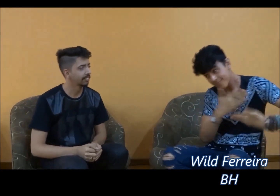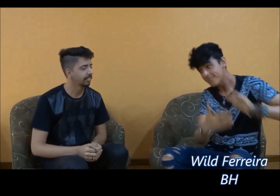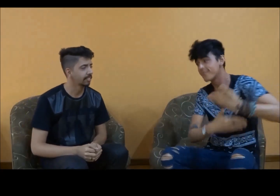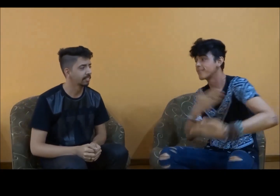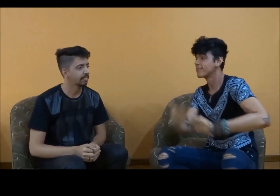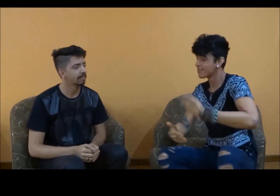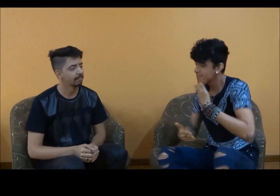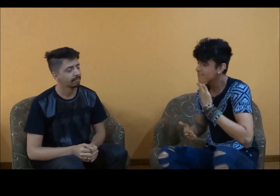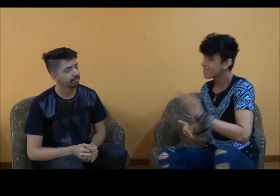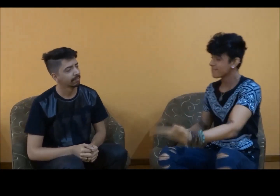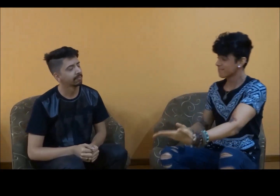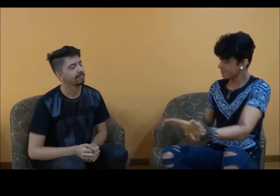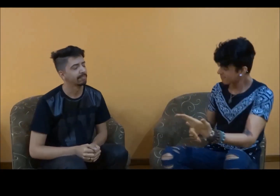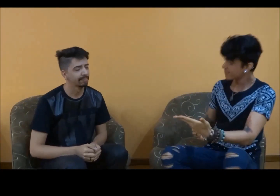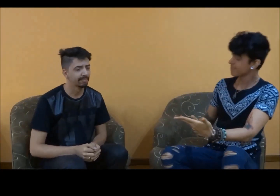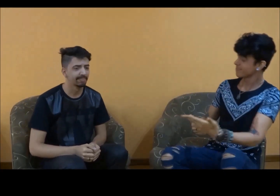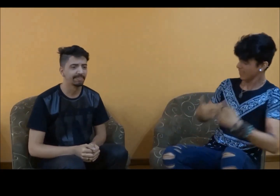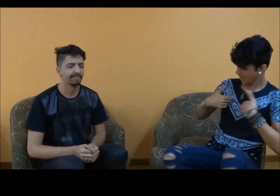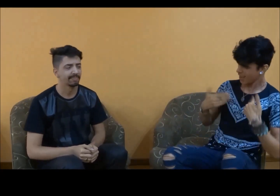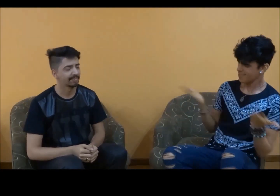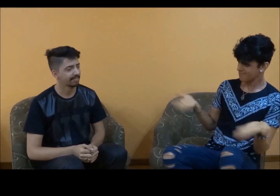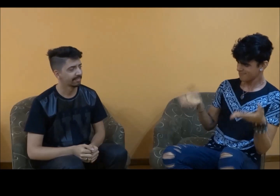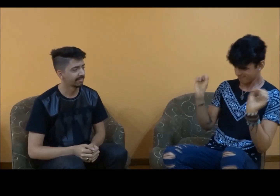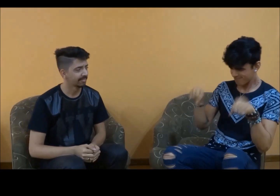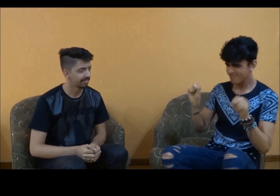Agora sim eu sei pra onde ir